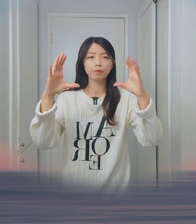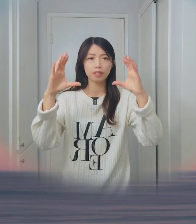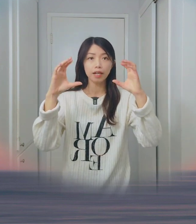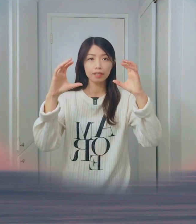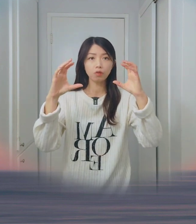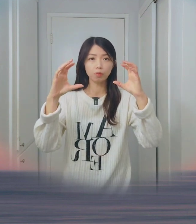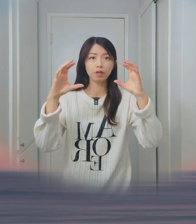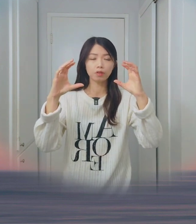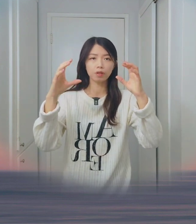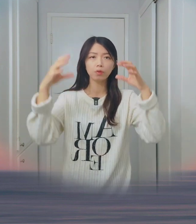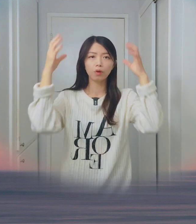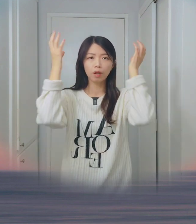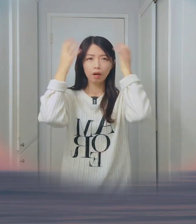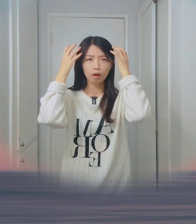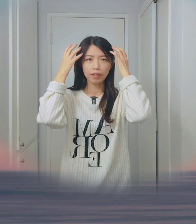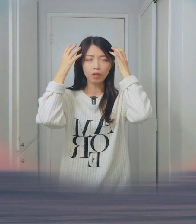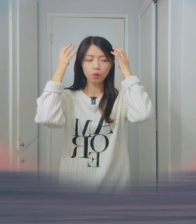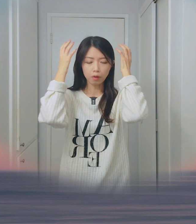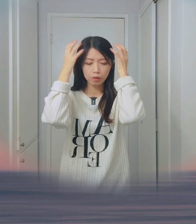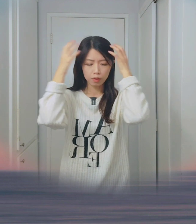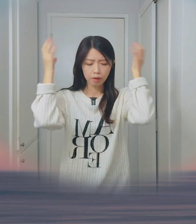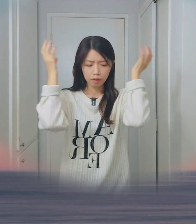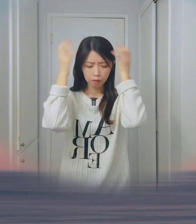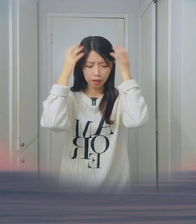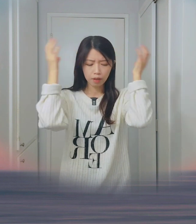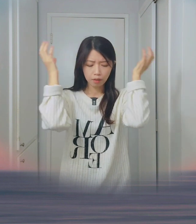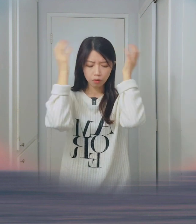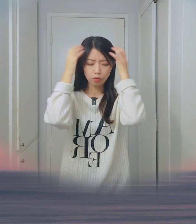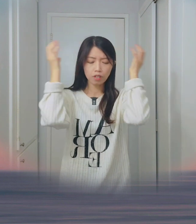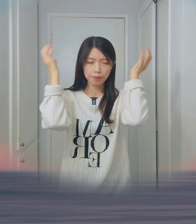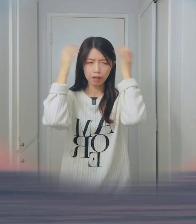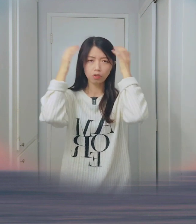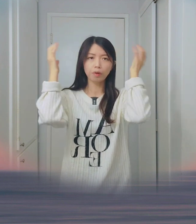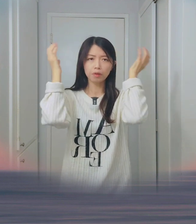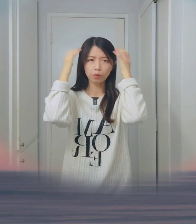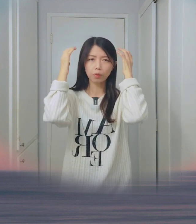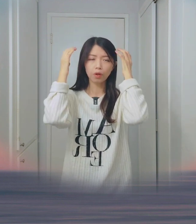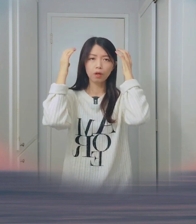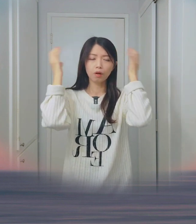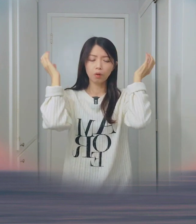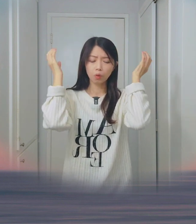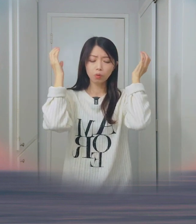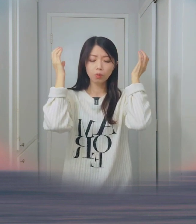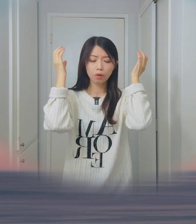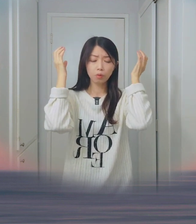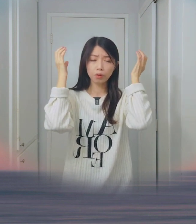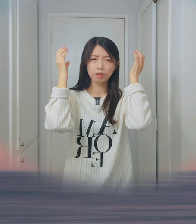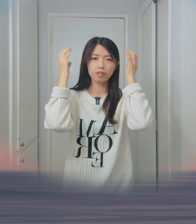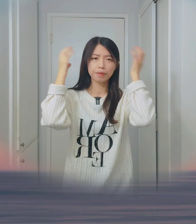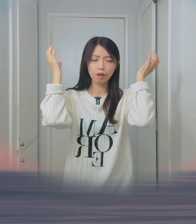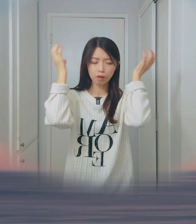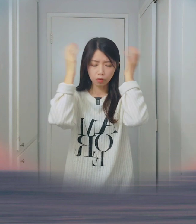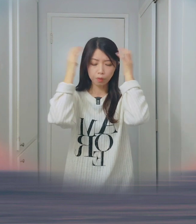공을 잡듯이 살짝 구부려 주시고 양쪽 머리 쪽에서 이렇게 두들기시면 돼요. 2번 정도. 고통스러운